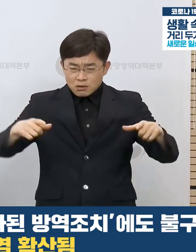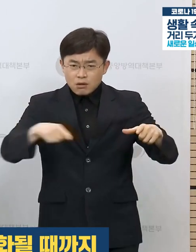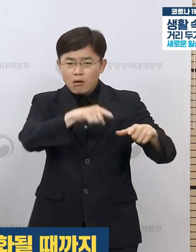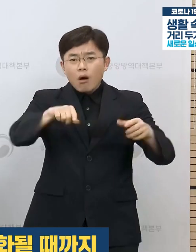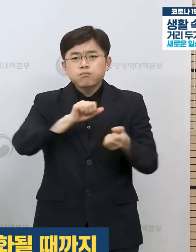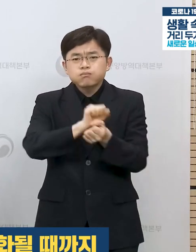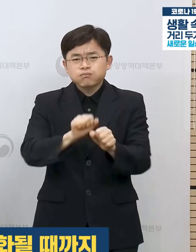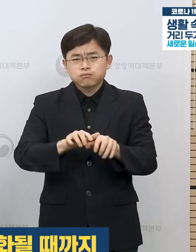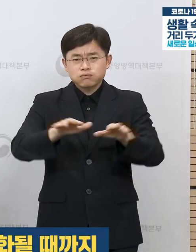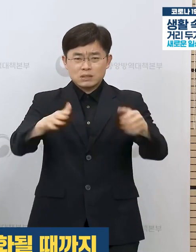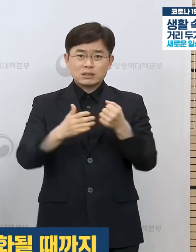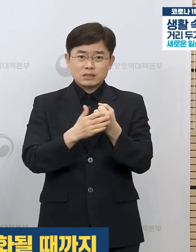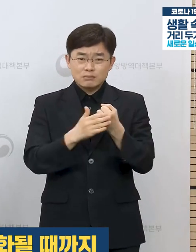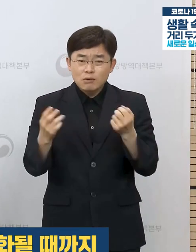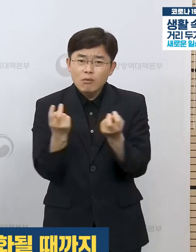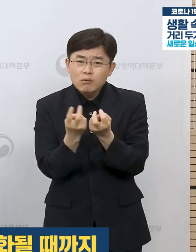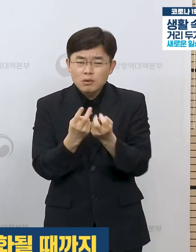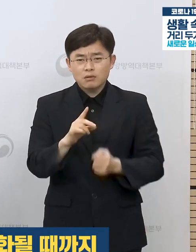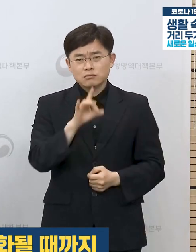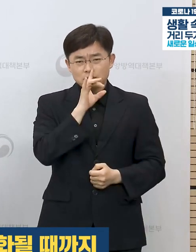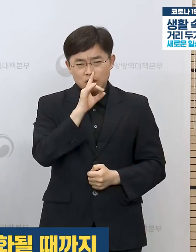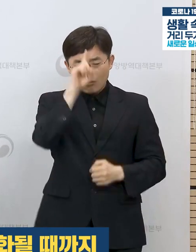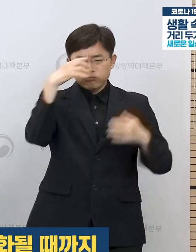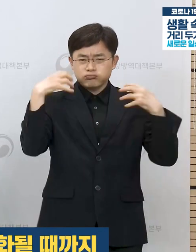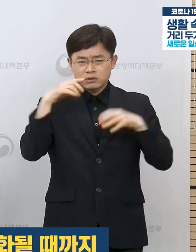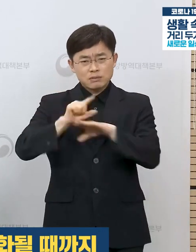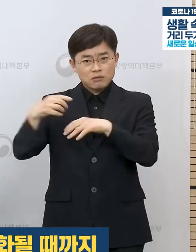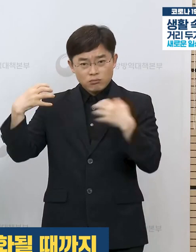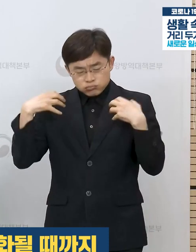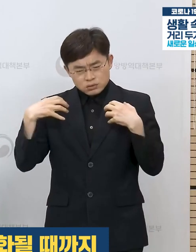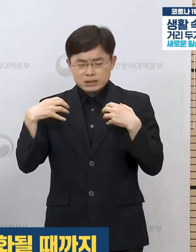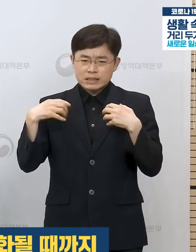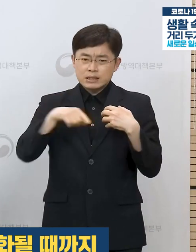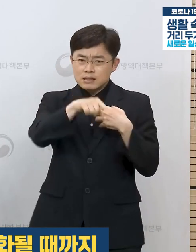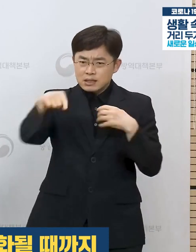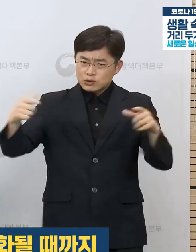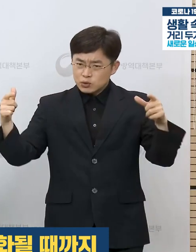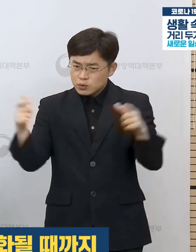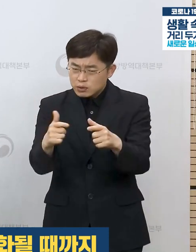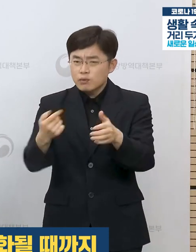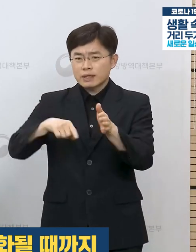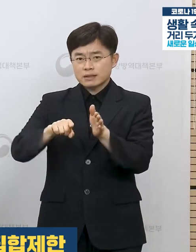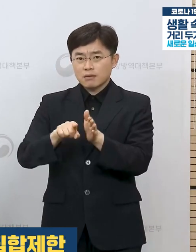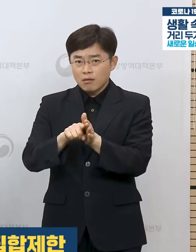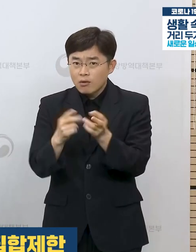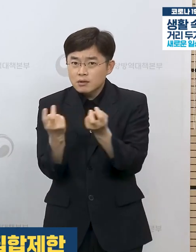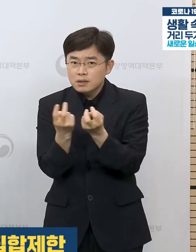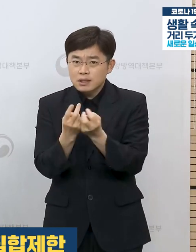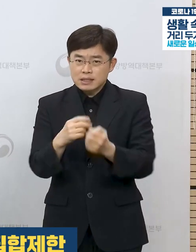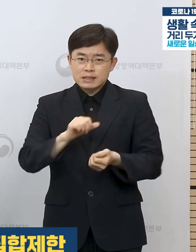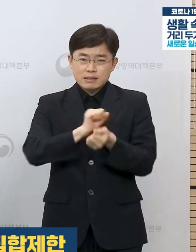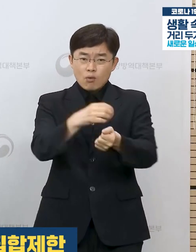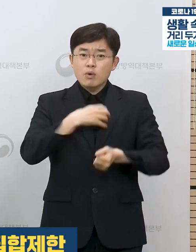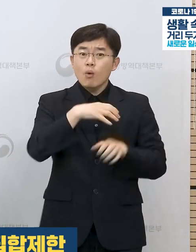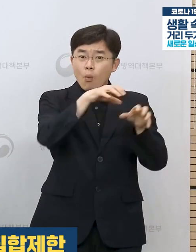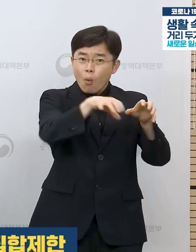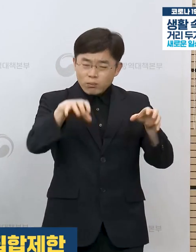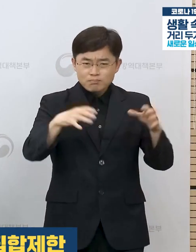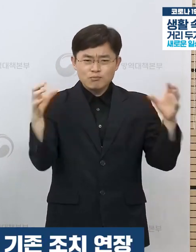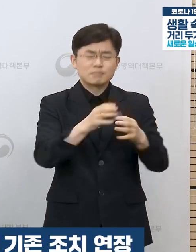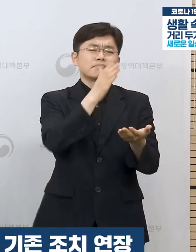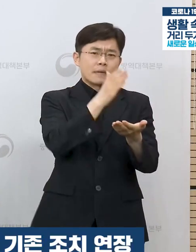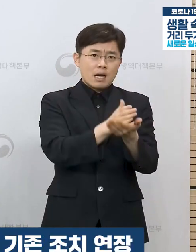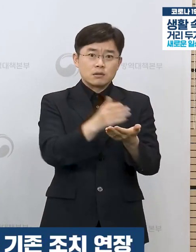따라 정부와 지방자치단체는 수도권의 상황이 안정화될 때까지 고위험 시설에 대한 집합